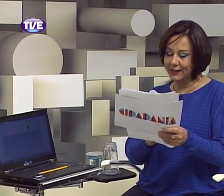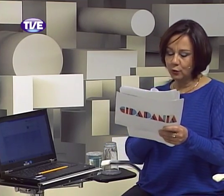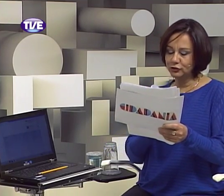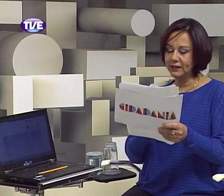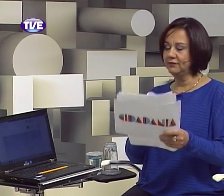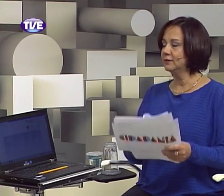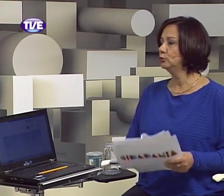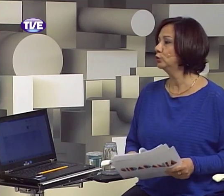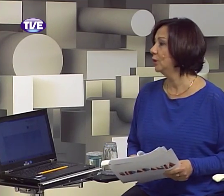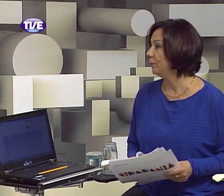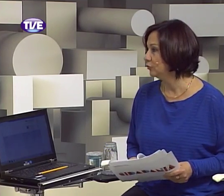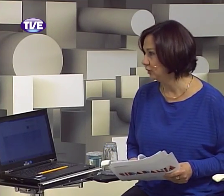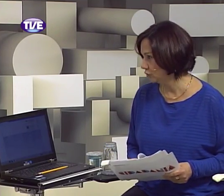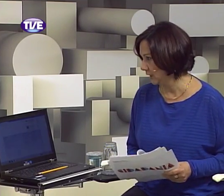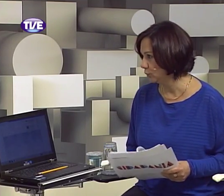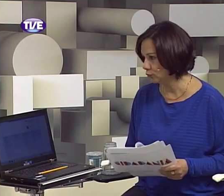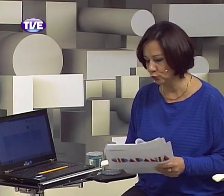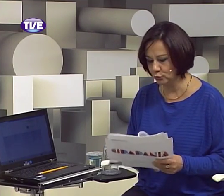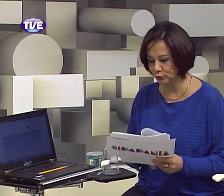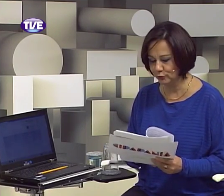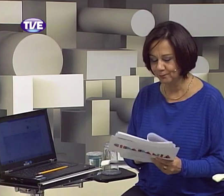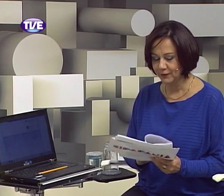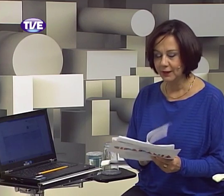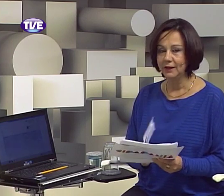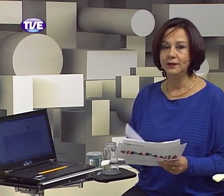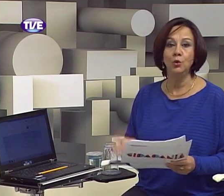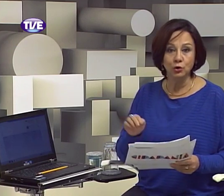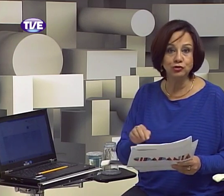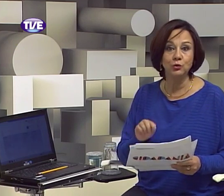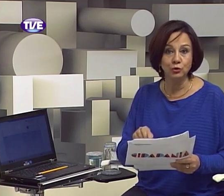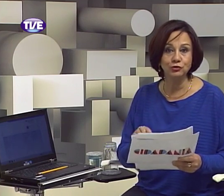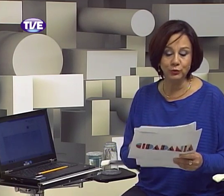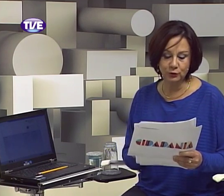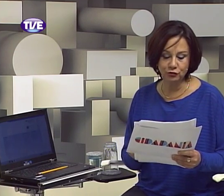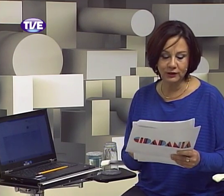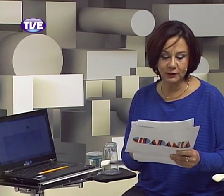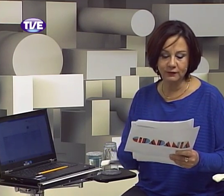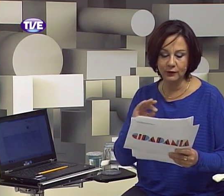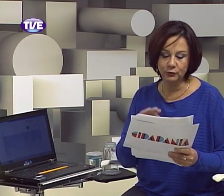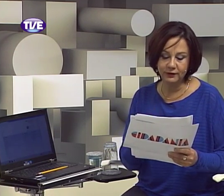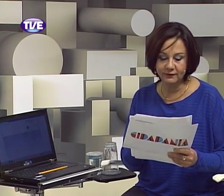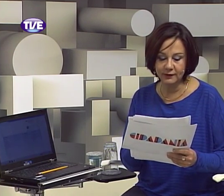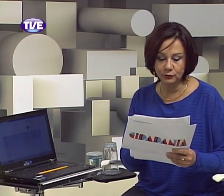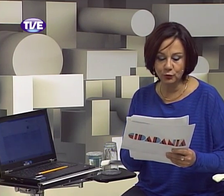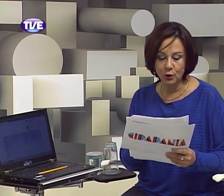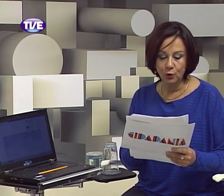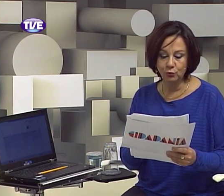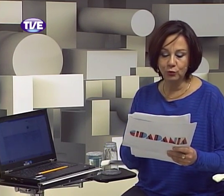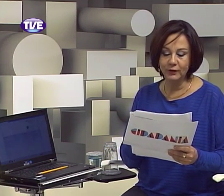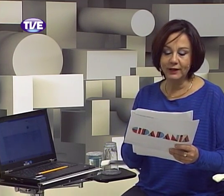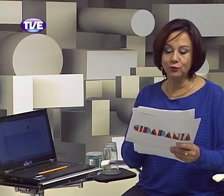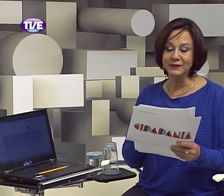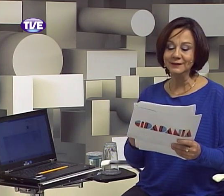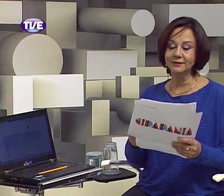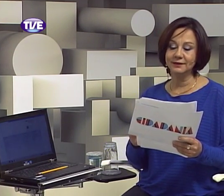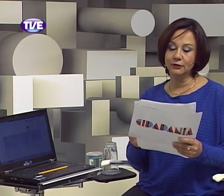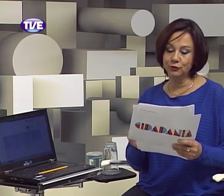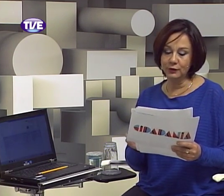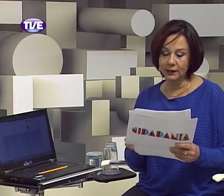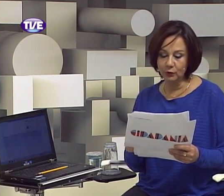o primeiro canal de televisão totalmente dedicado aos surdos. E hoje, no Rio de Janeiro, está acontecendo um